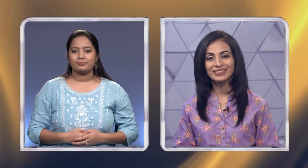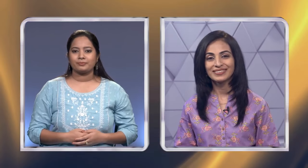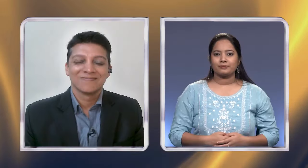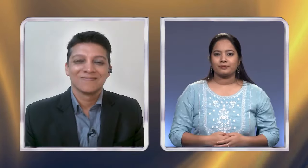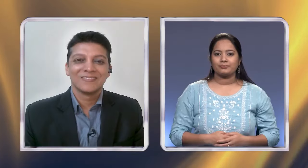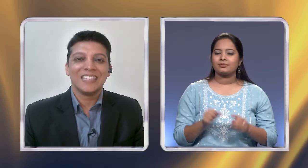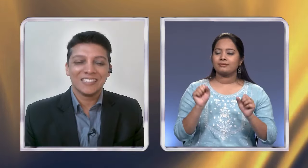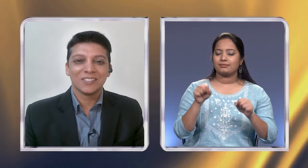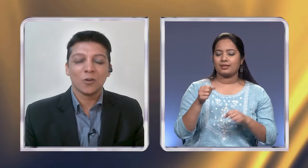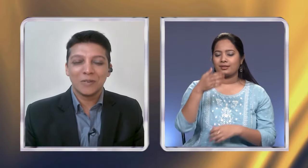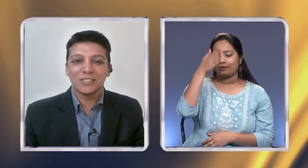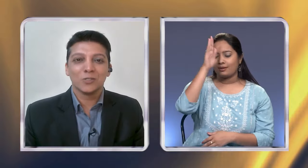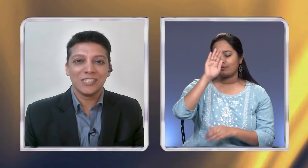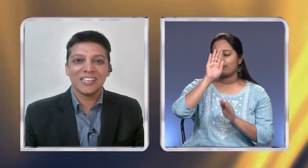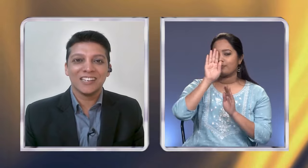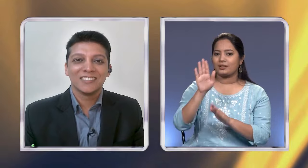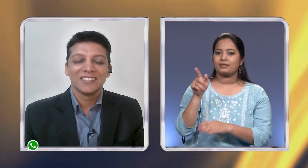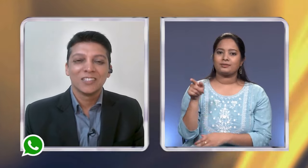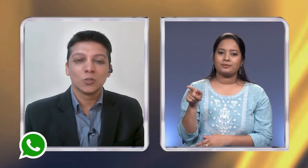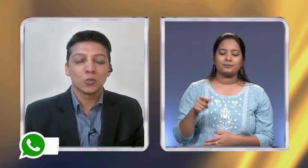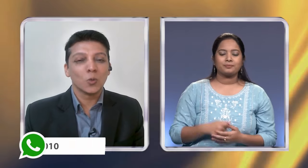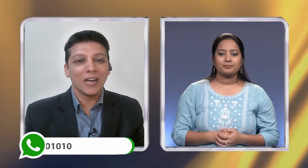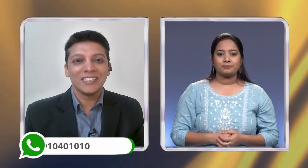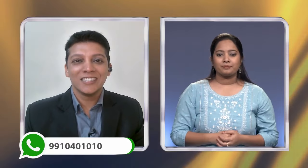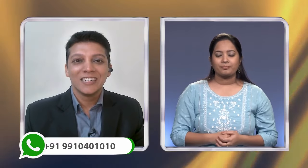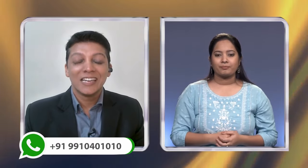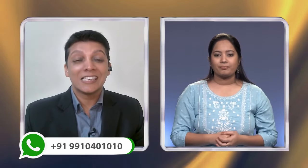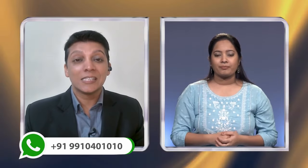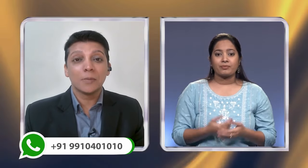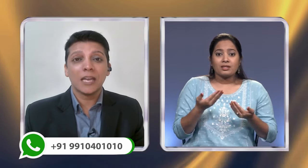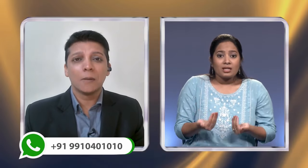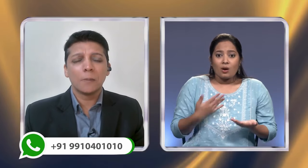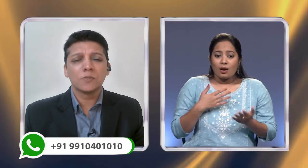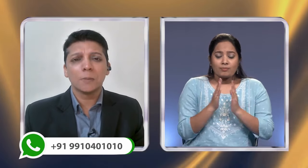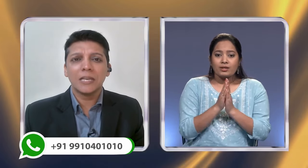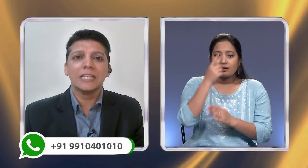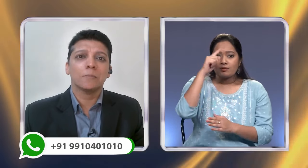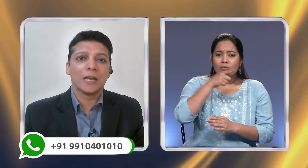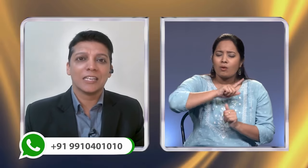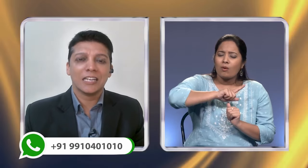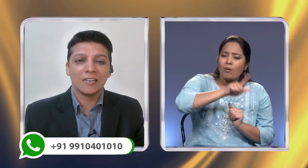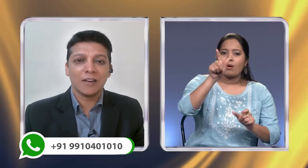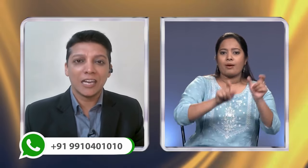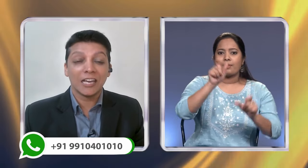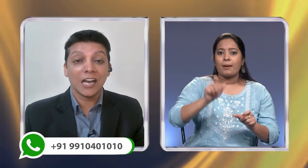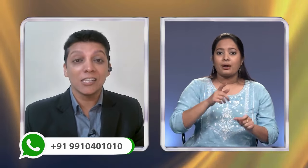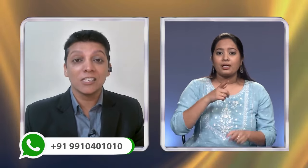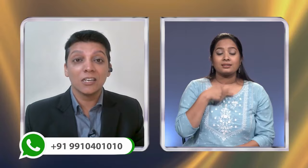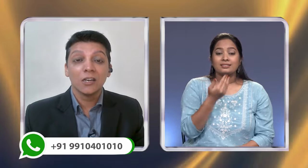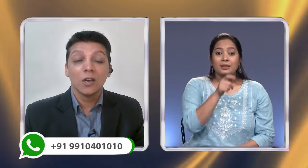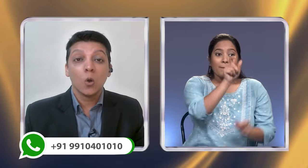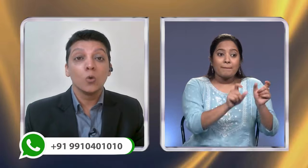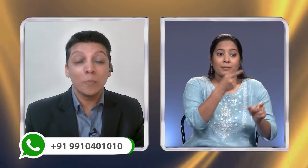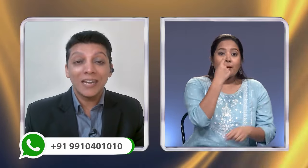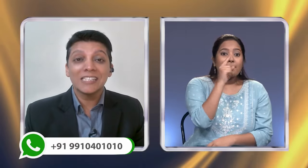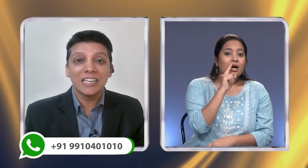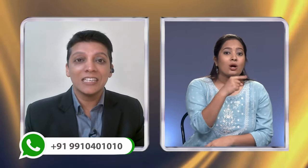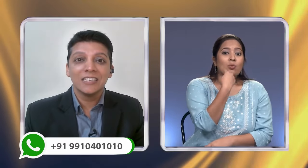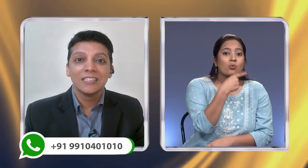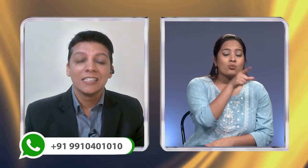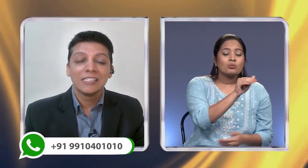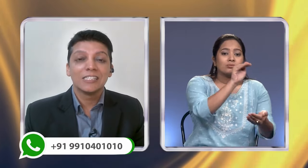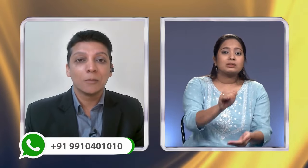हों। Yes, God bless you, Jessica. दोस्तों आइए, इस समय हम आप सबके लिए प्रार्थना करने वाले हैं, खासकर उन